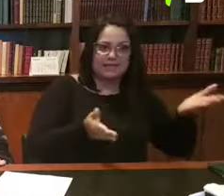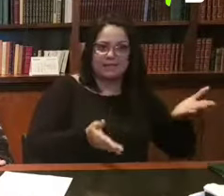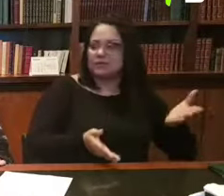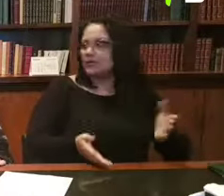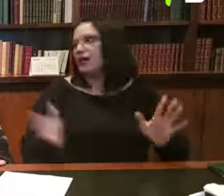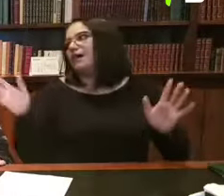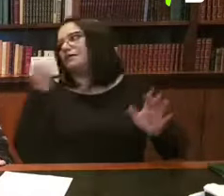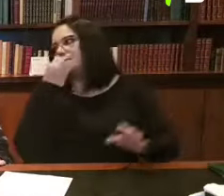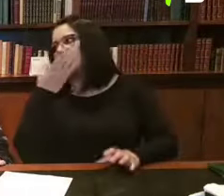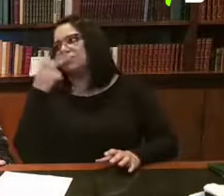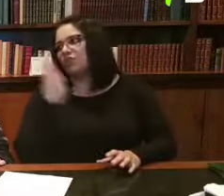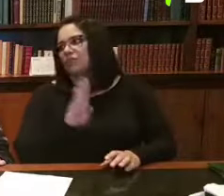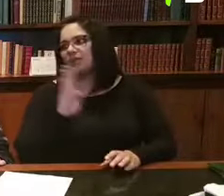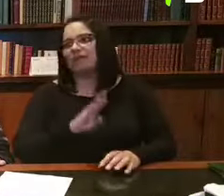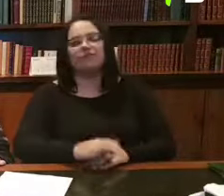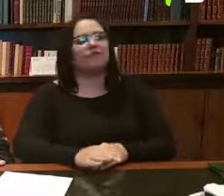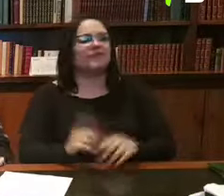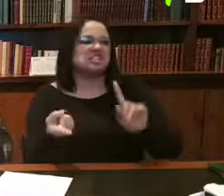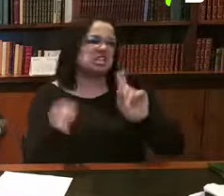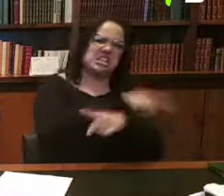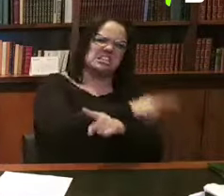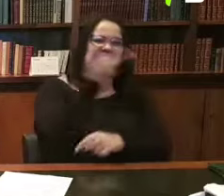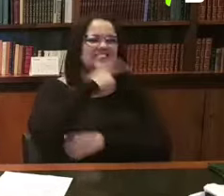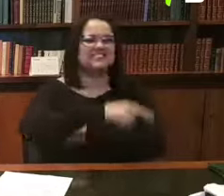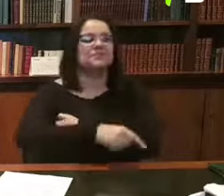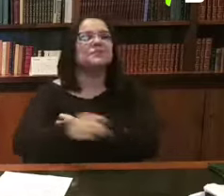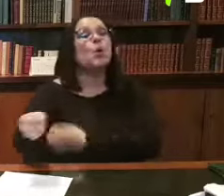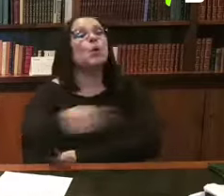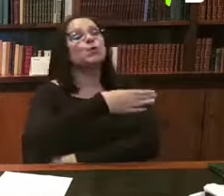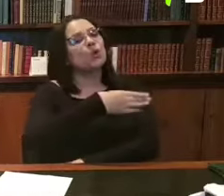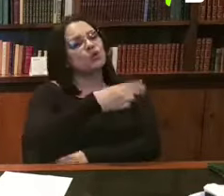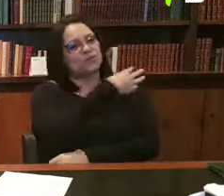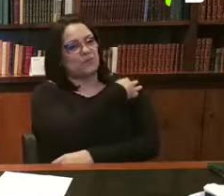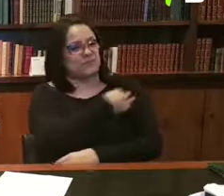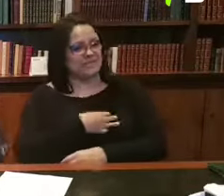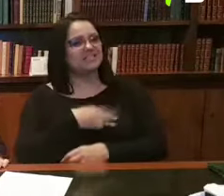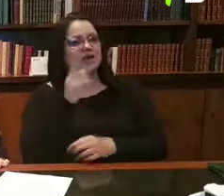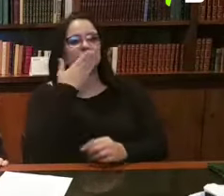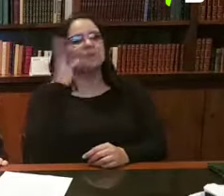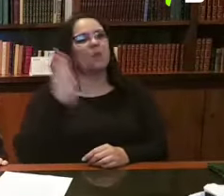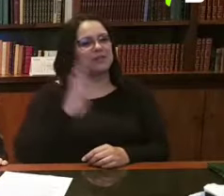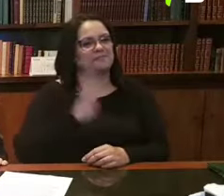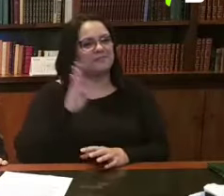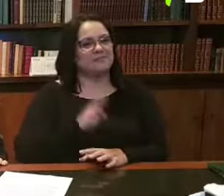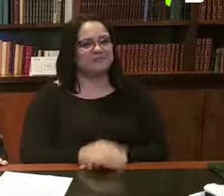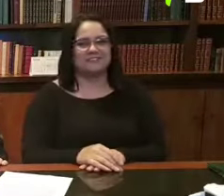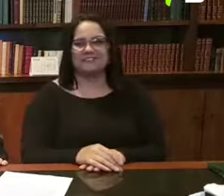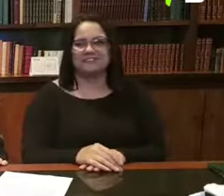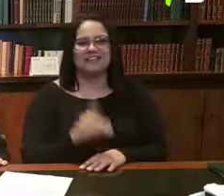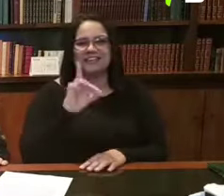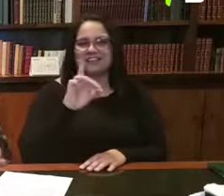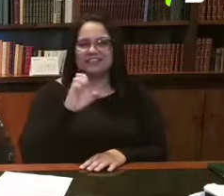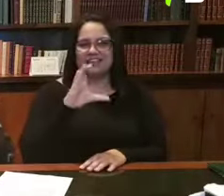jogo que que tu não falou botafogo por aí virando o jogo viramos ao novo ministro da educação é botafoguense hein é o